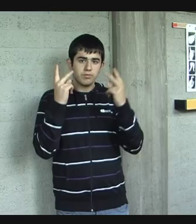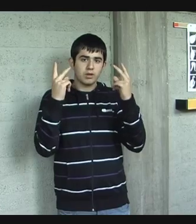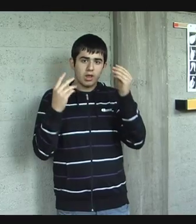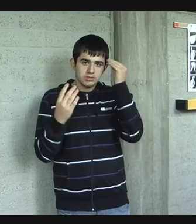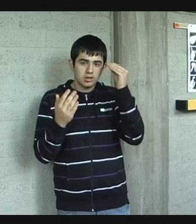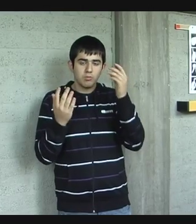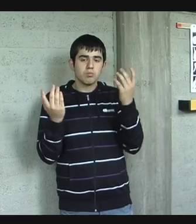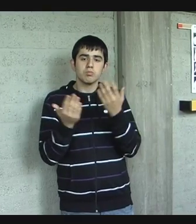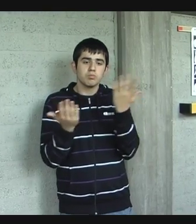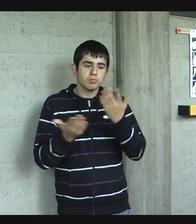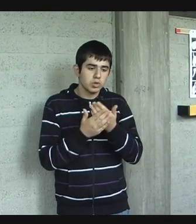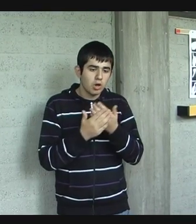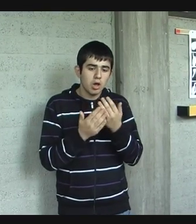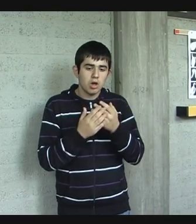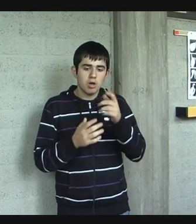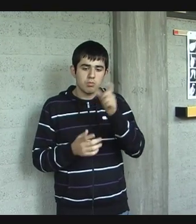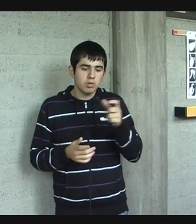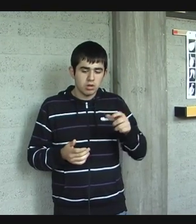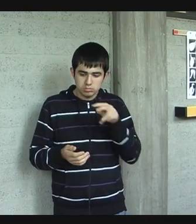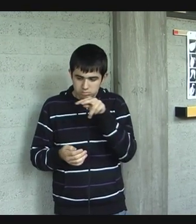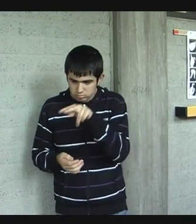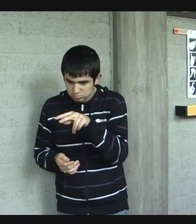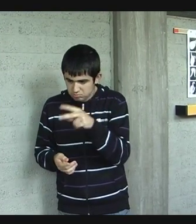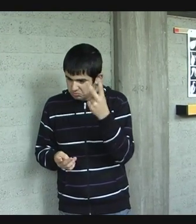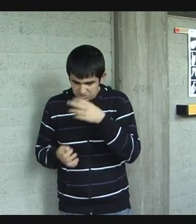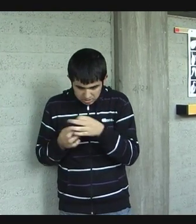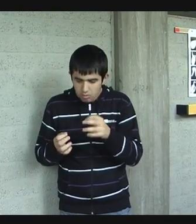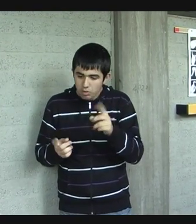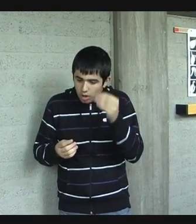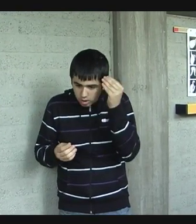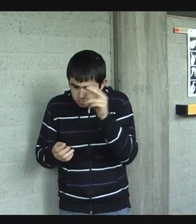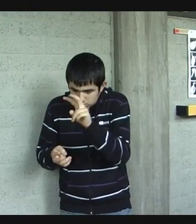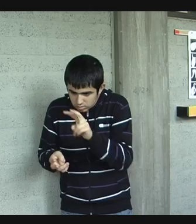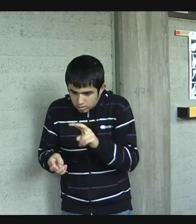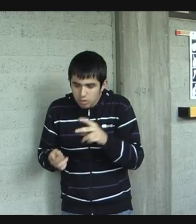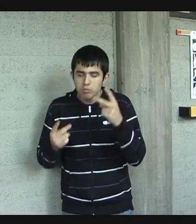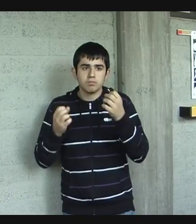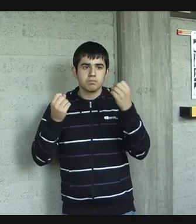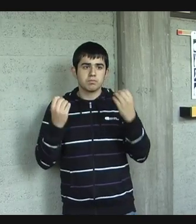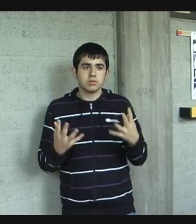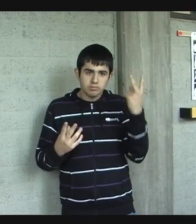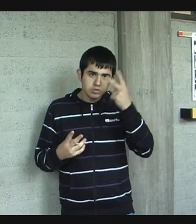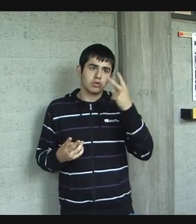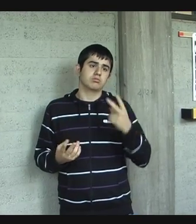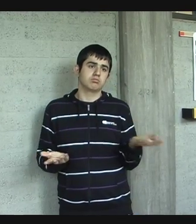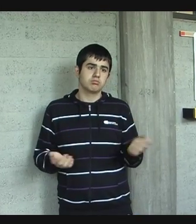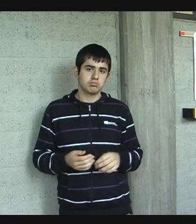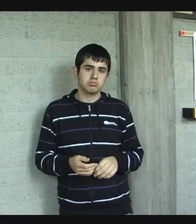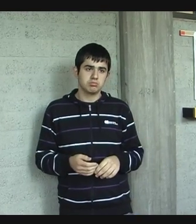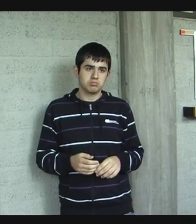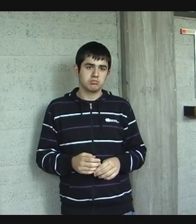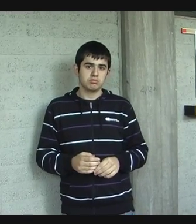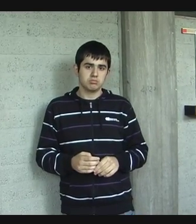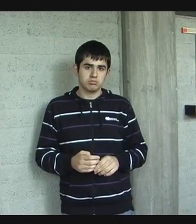Die Benutzerbedingung ist halt, es ist wichtig, dass man die Benutzerbedingung sich durchliest. Und wenn es nicht versteht, dass man dann auch mal nachfragt, was es